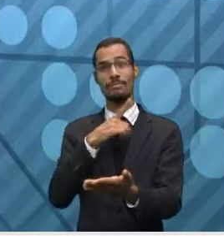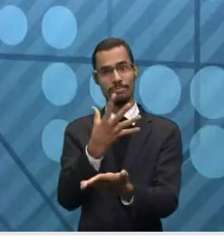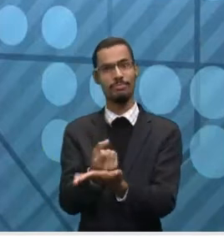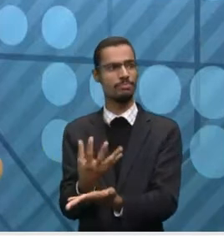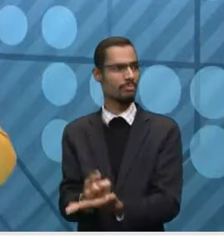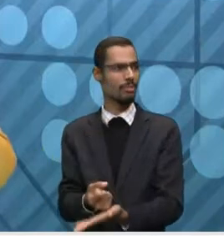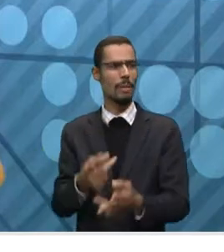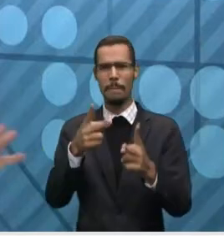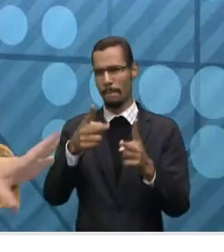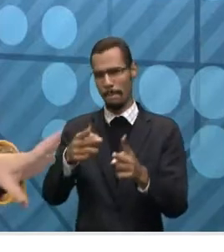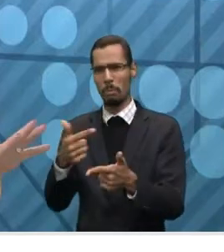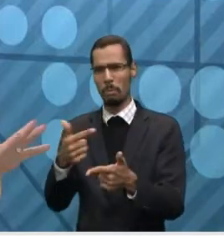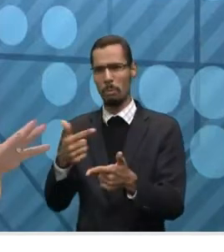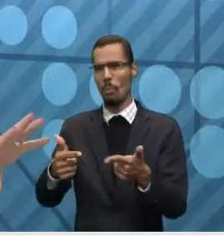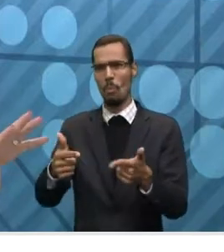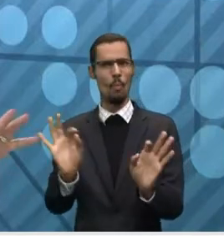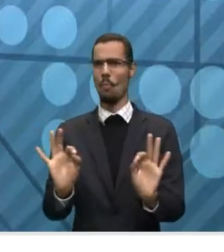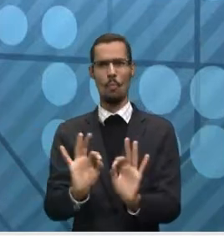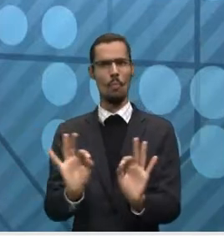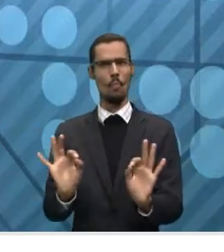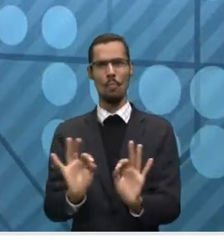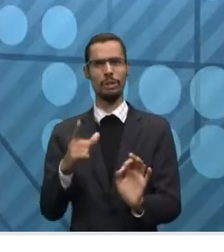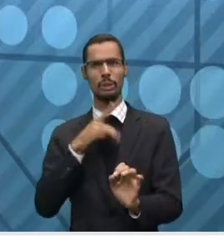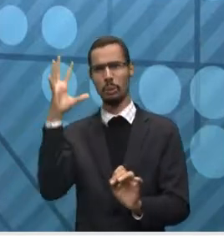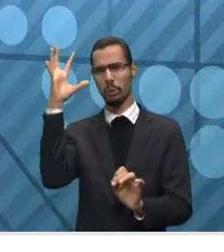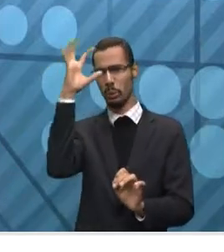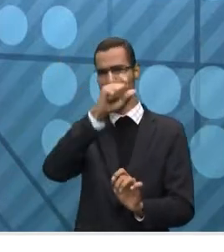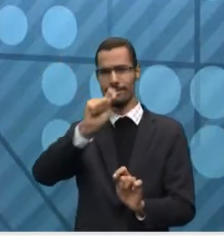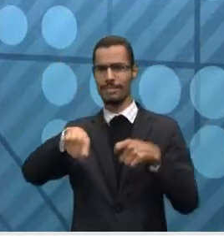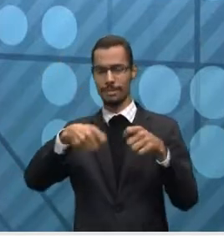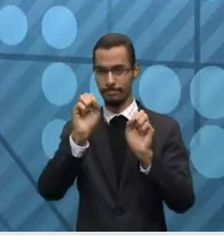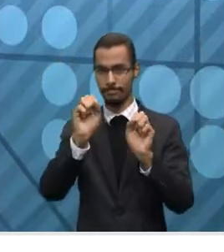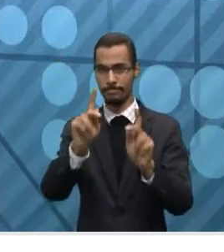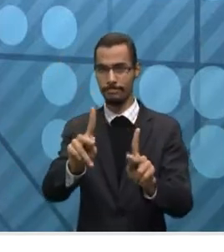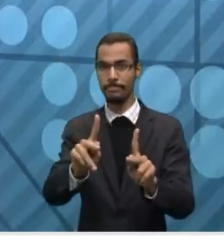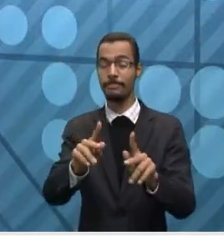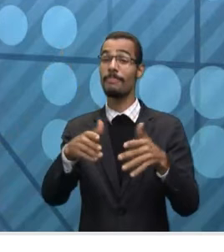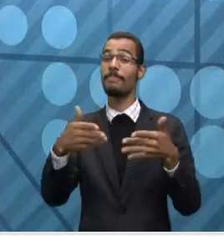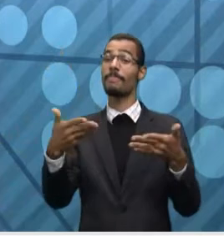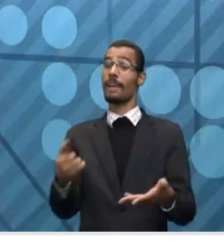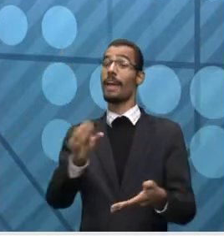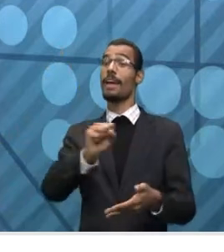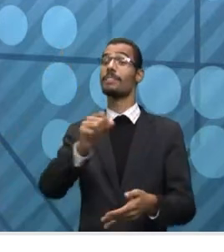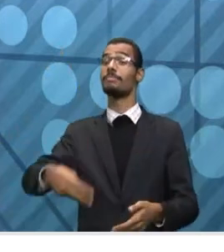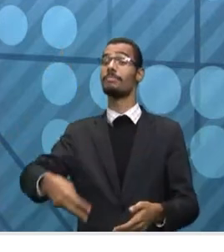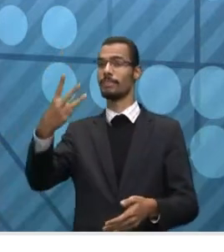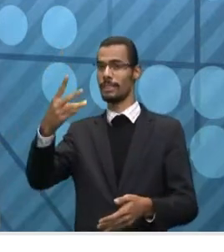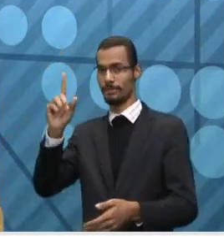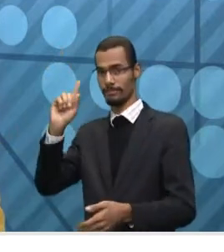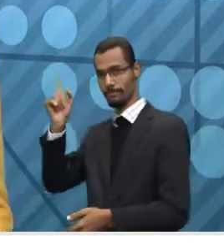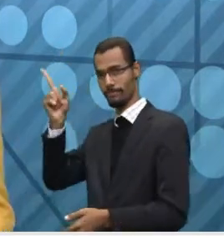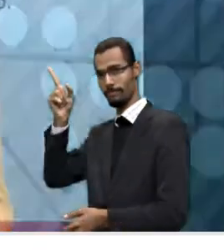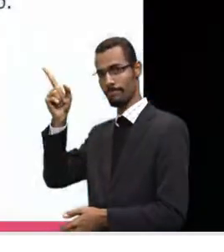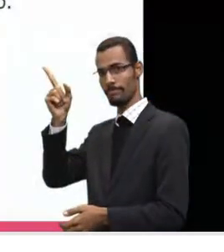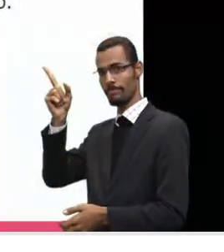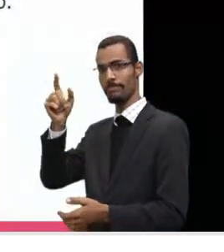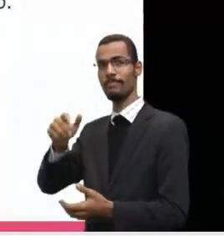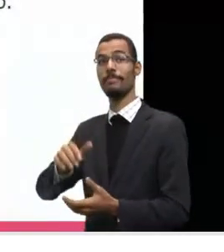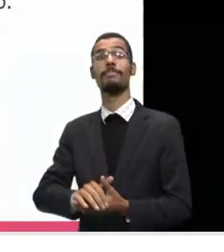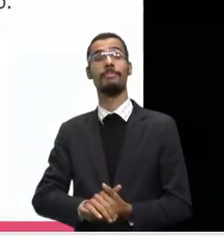são os mesmos, não tem nenhum problema na compreensão dos sinais. A terceira situação é a seguinte, no quadro nós